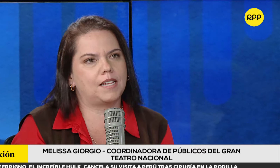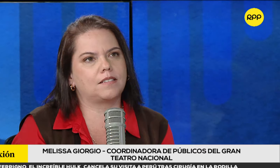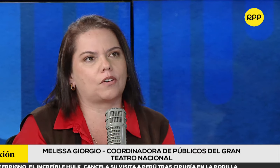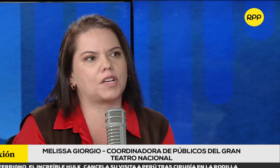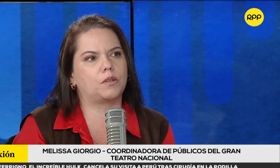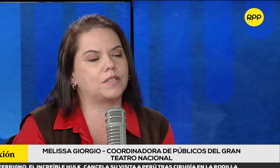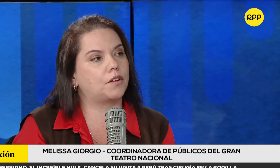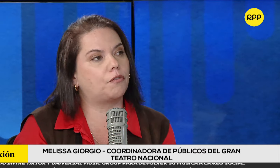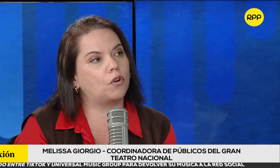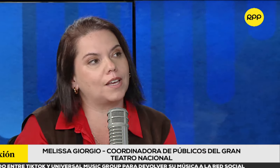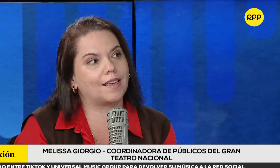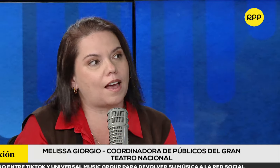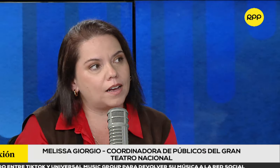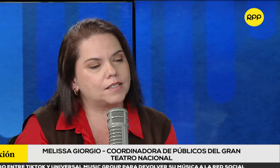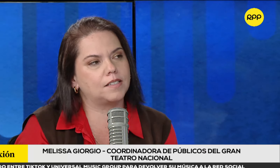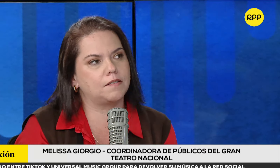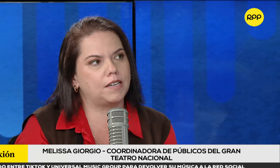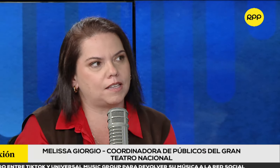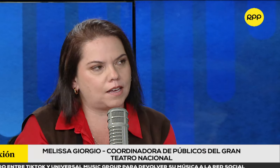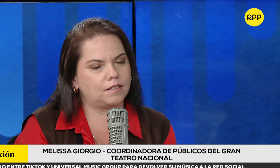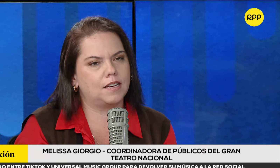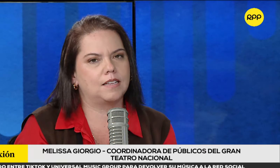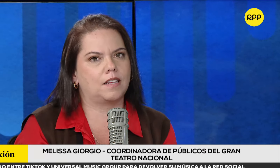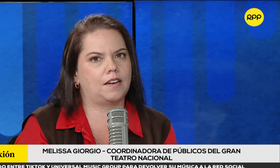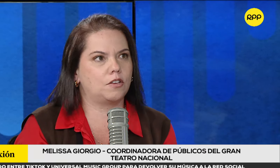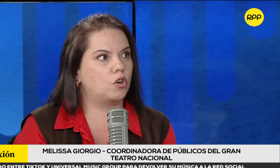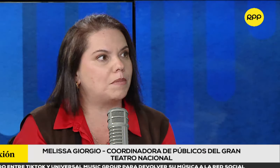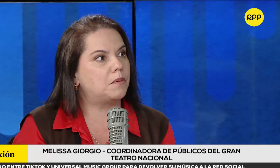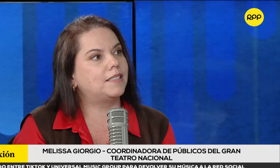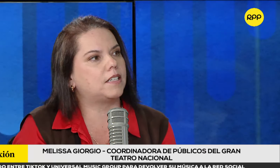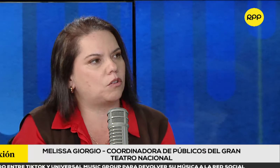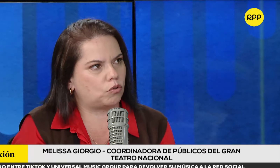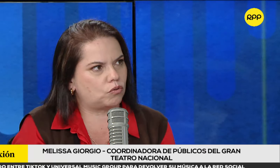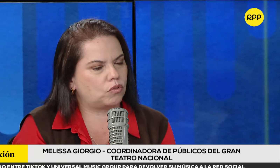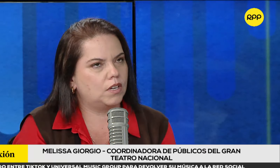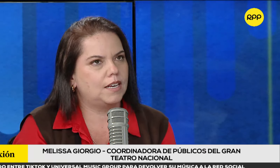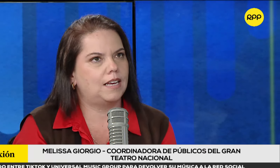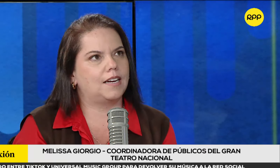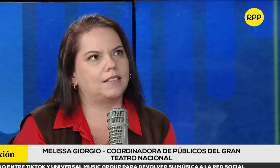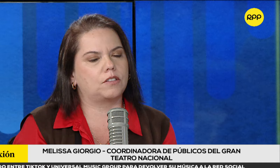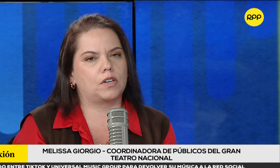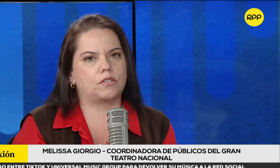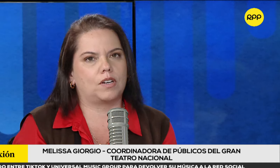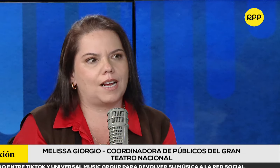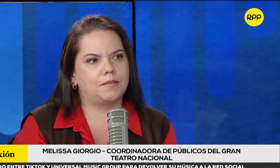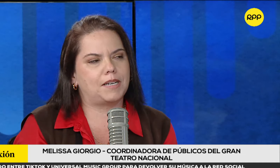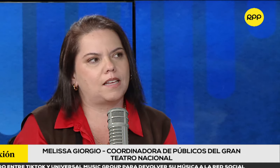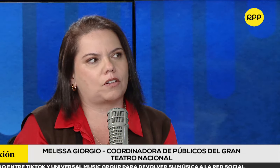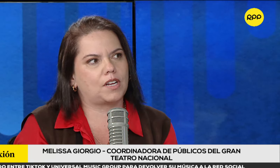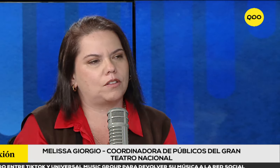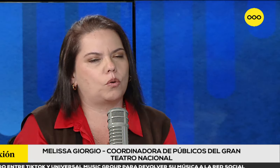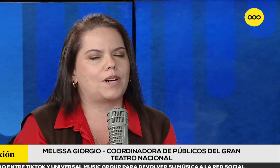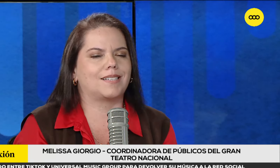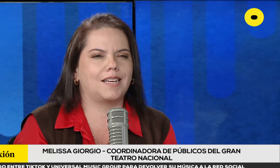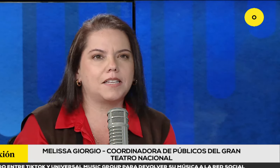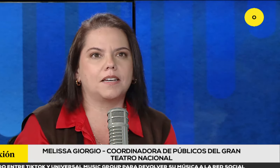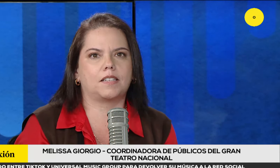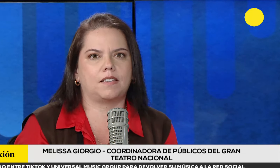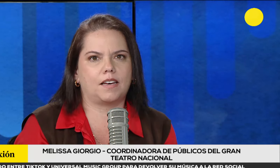desarrollando este enfoque de accesibilidad desde el año 2022. El Gran Teatro Nacional viene desarrollando una serie de actividades